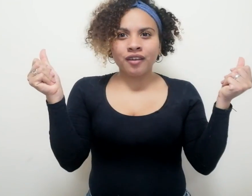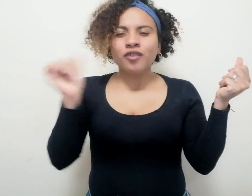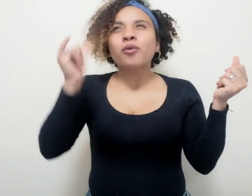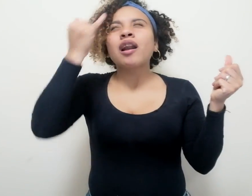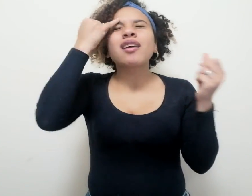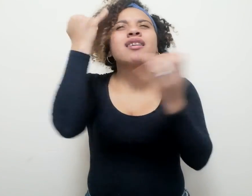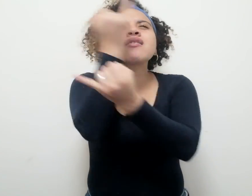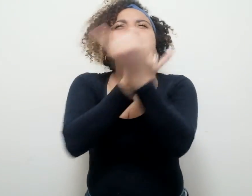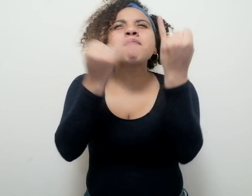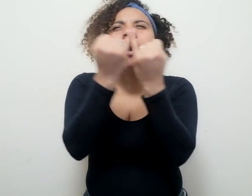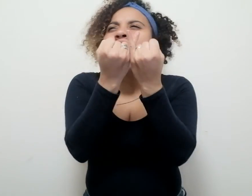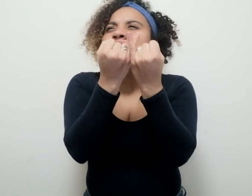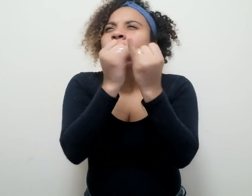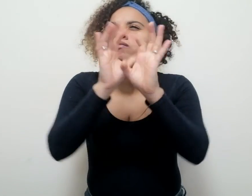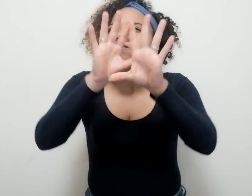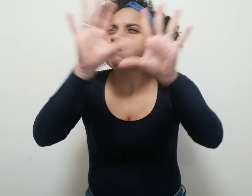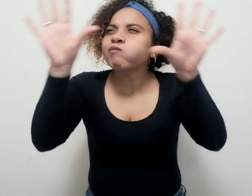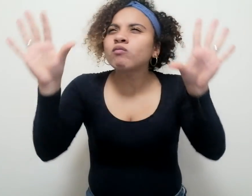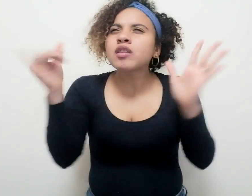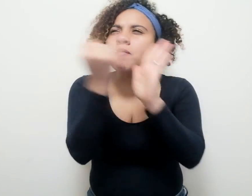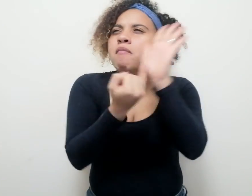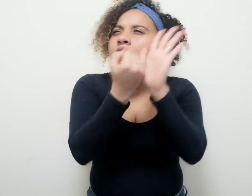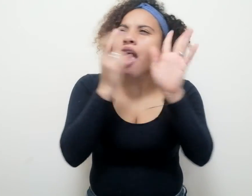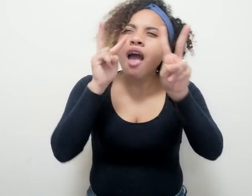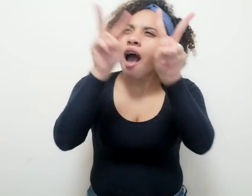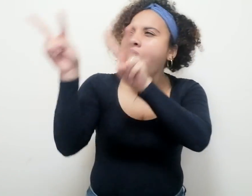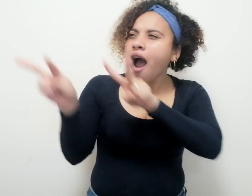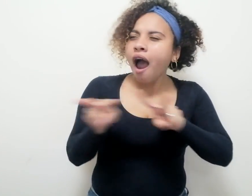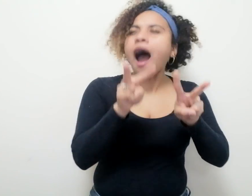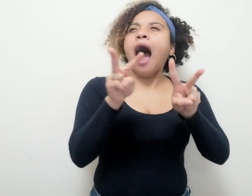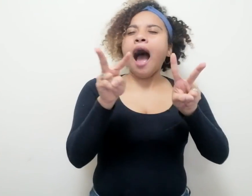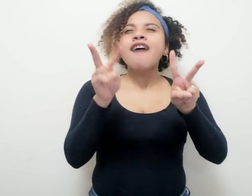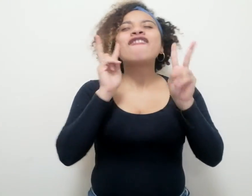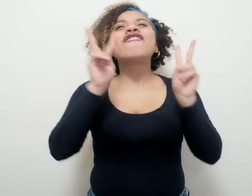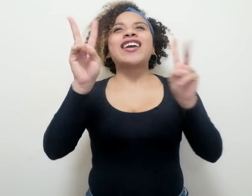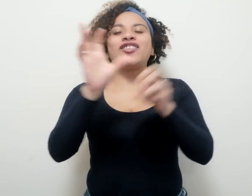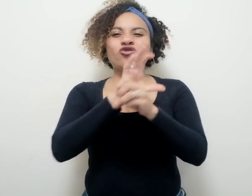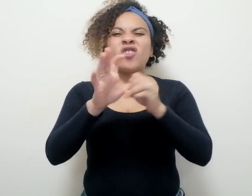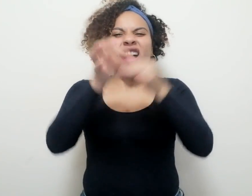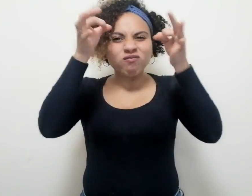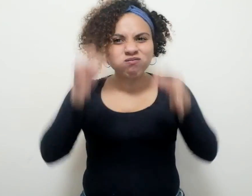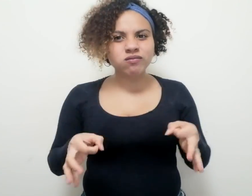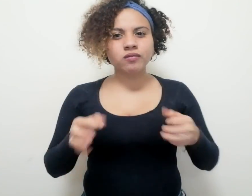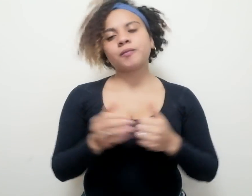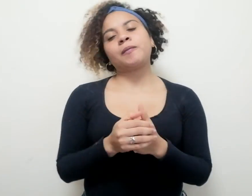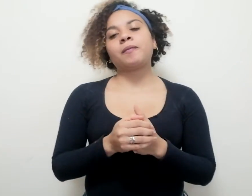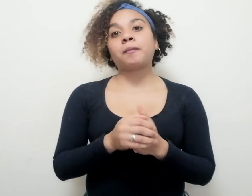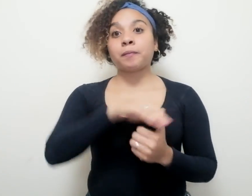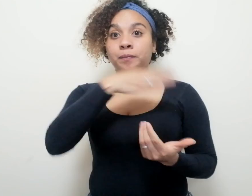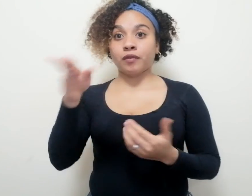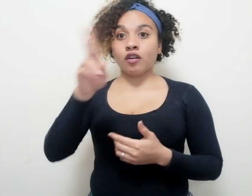imagen tutelar desde la que prácticamente emana la ciudad. Para Rodrigo Rey